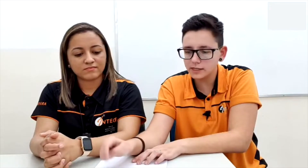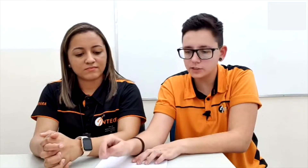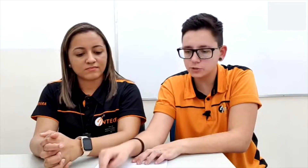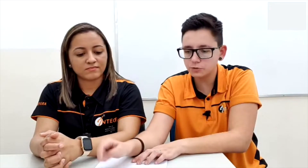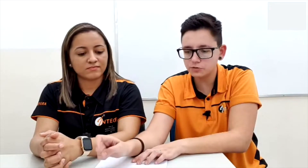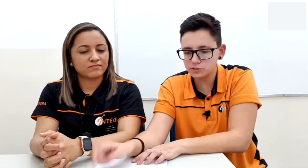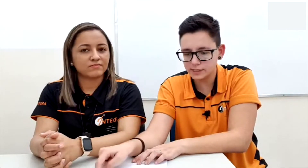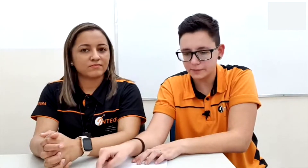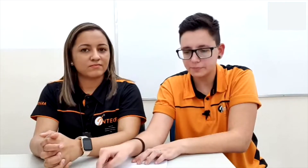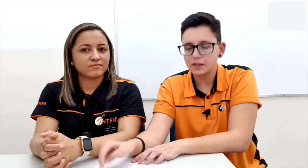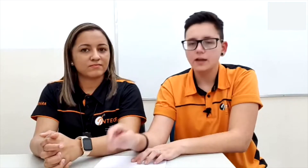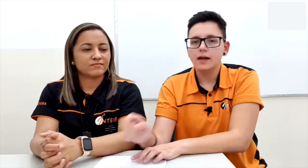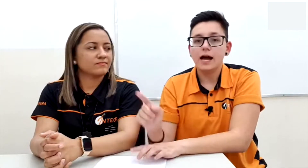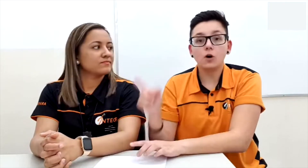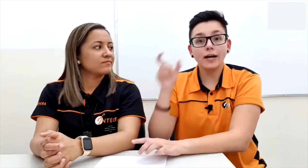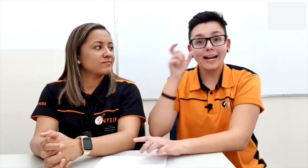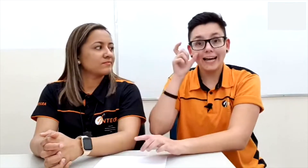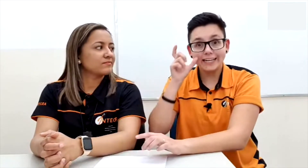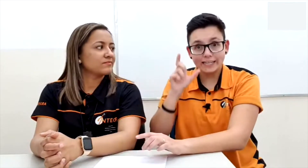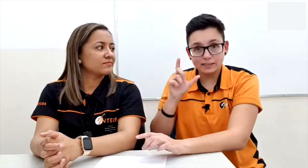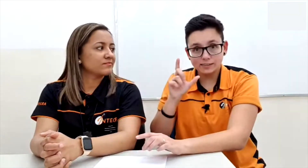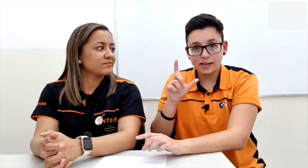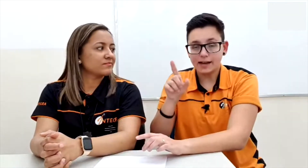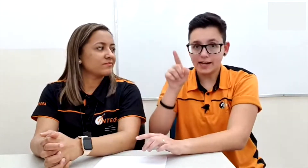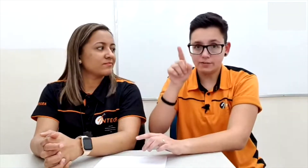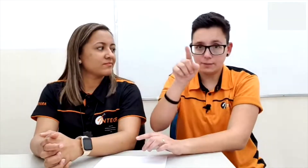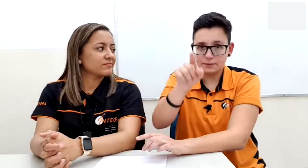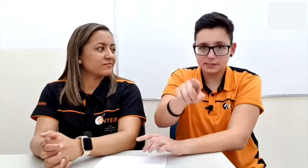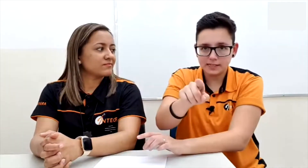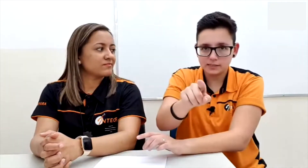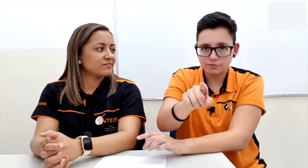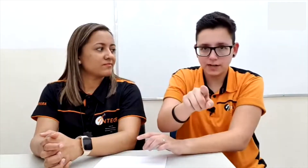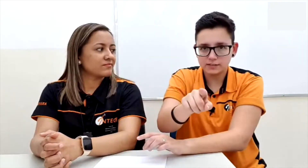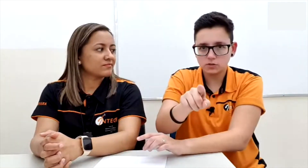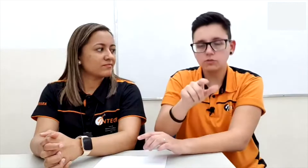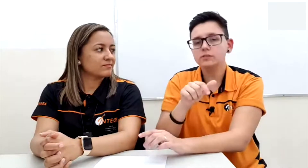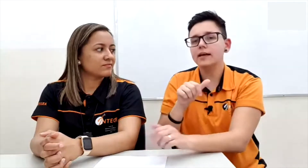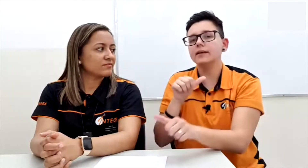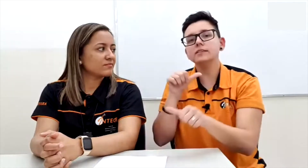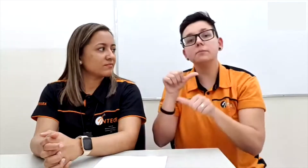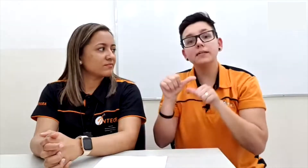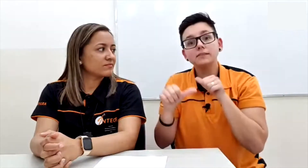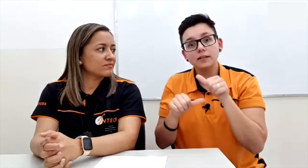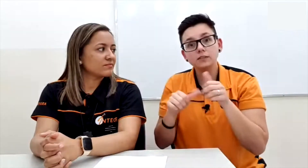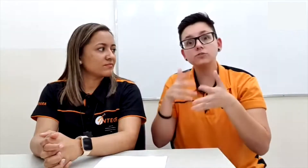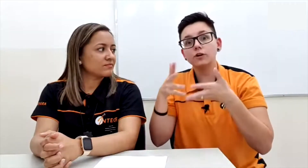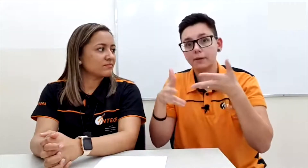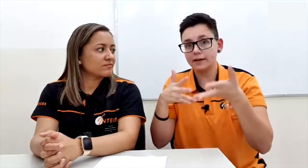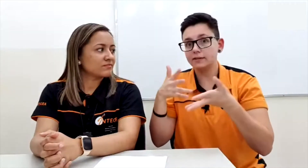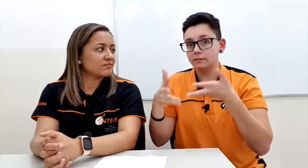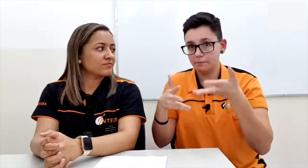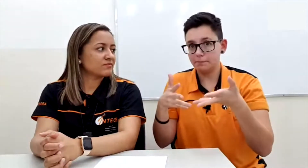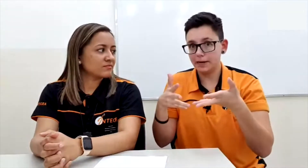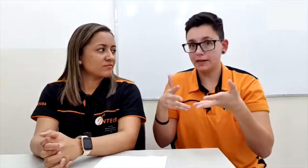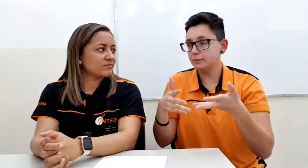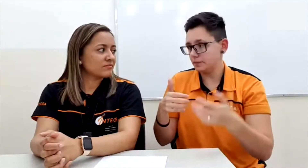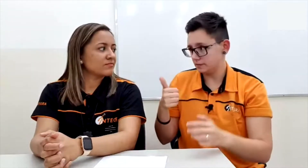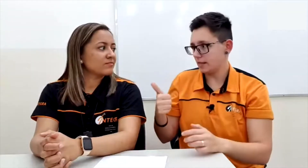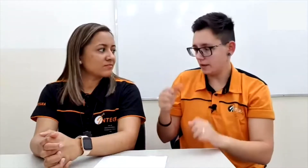grande por você. Agora a Larissa, ela vai passar essa frase com vocês, mas transformada para Libras, tá?